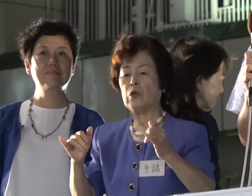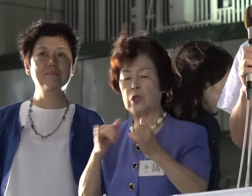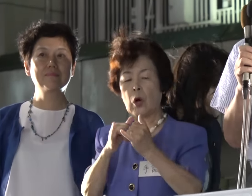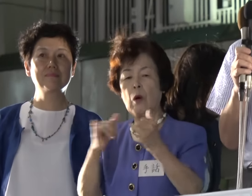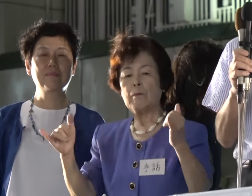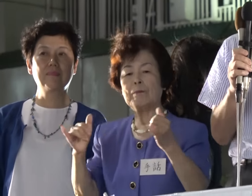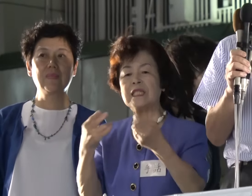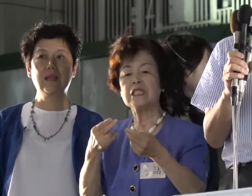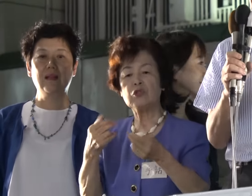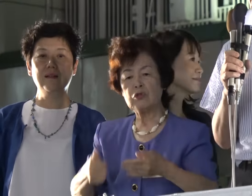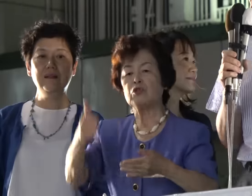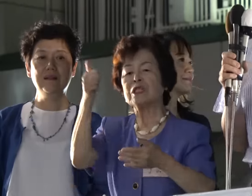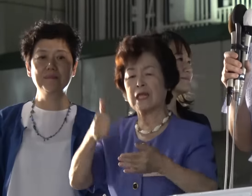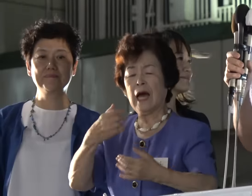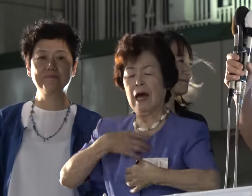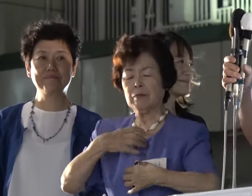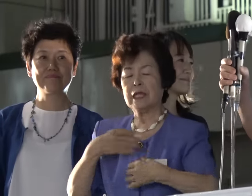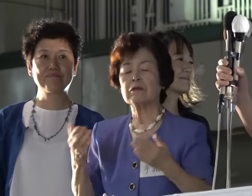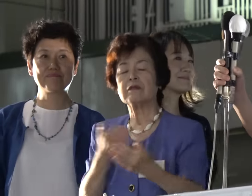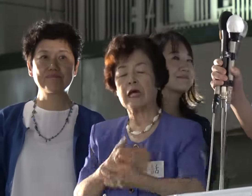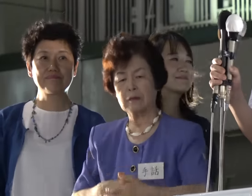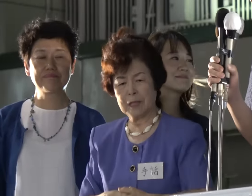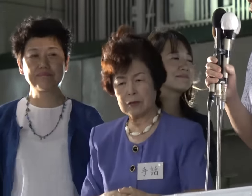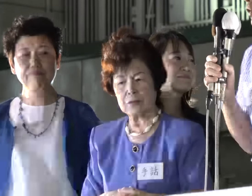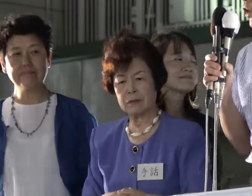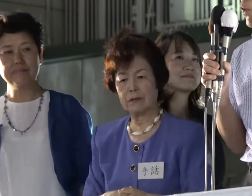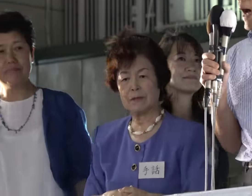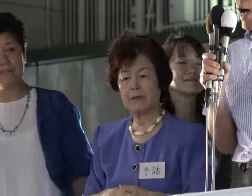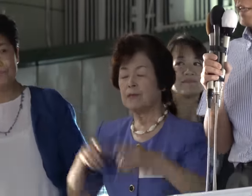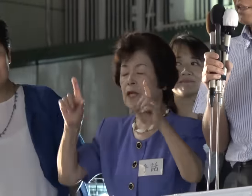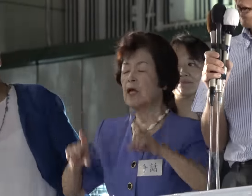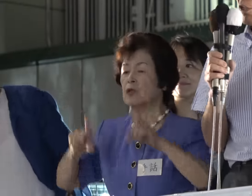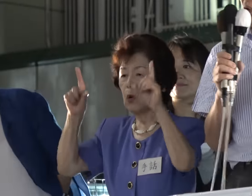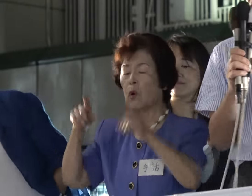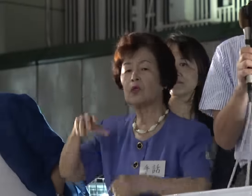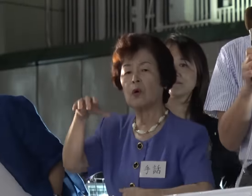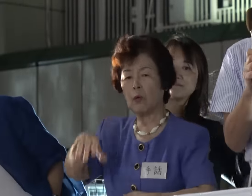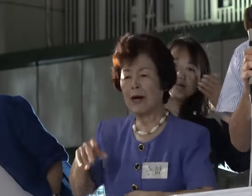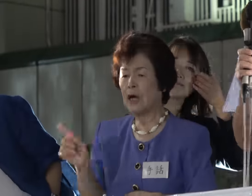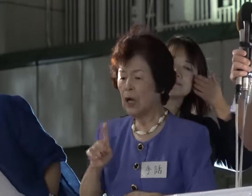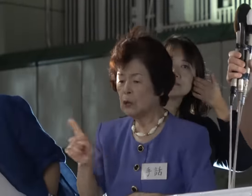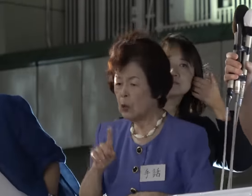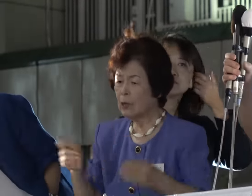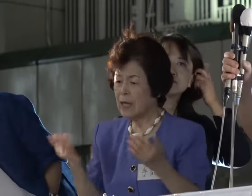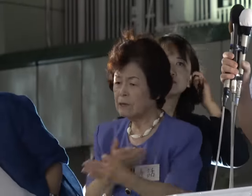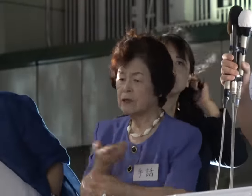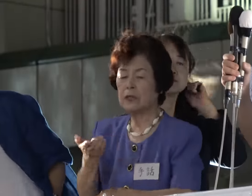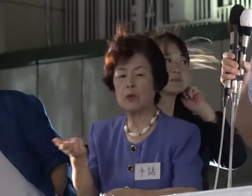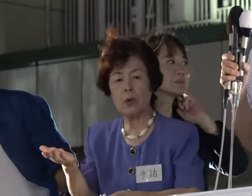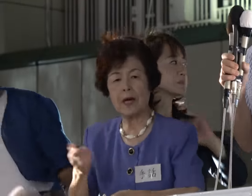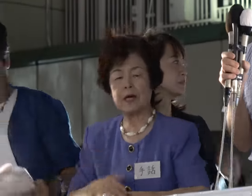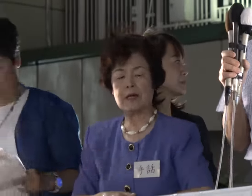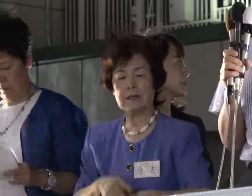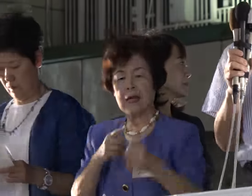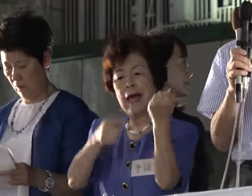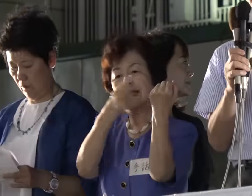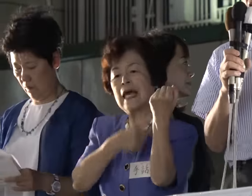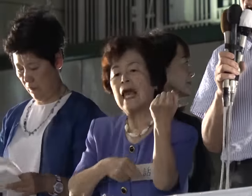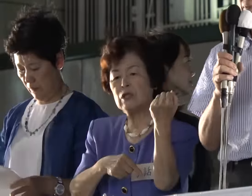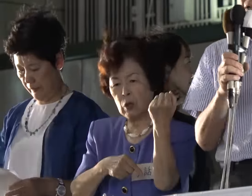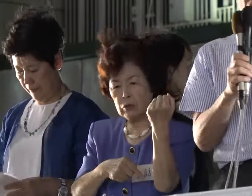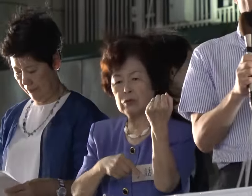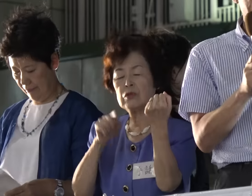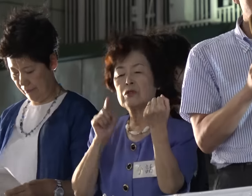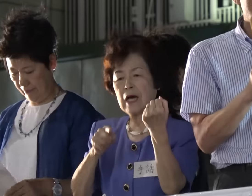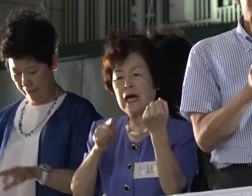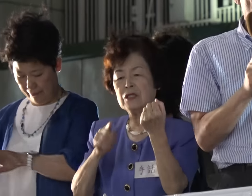当に大変な危機に陥ります。東京は一体どういう場所でしょうか。権力の中枢が